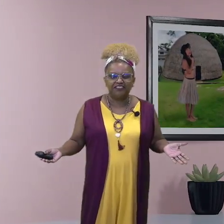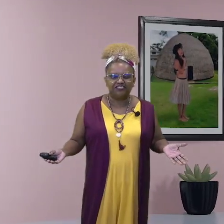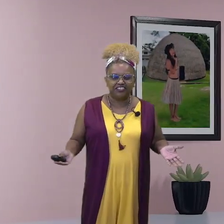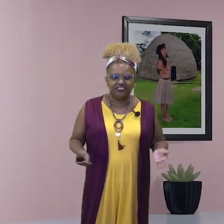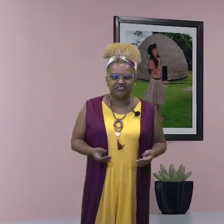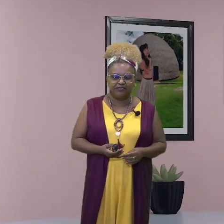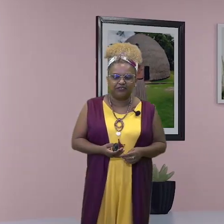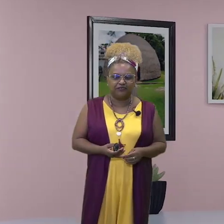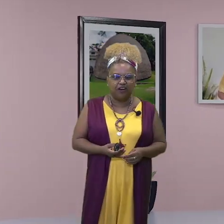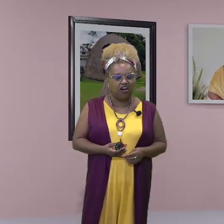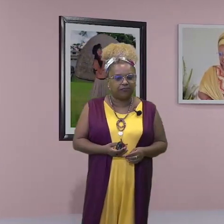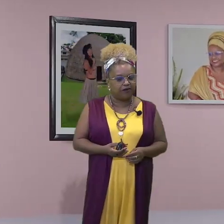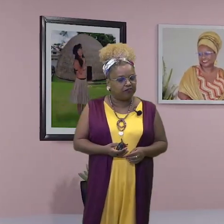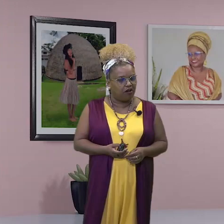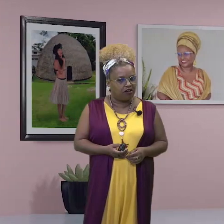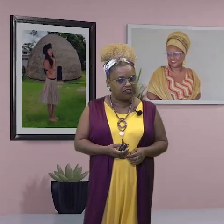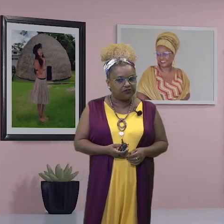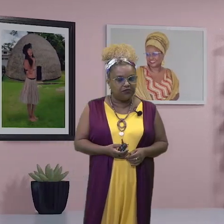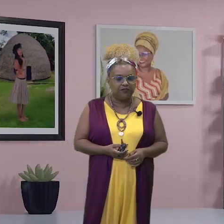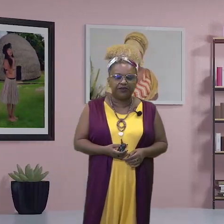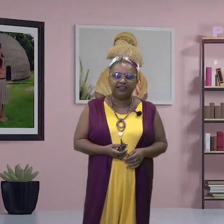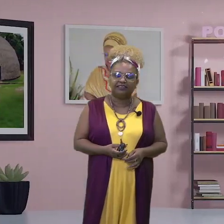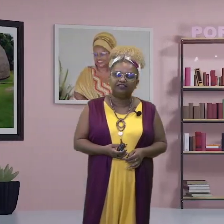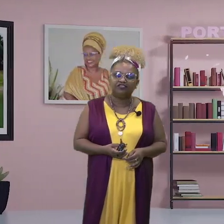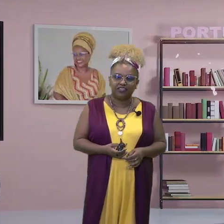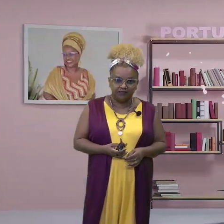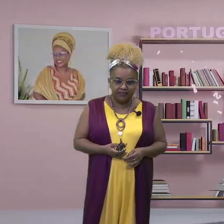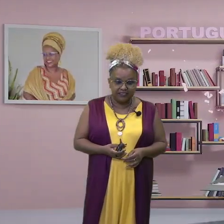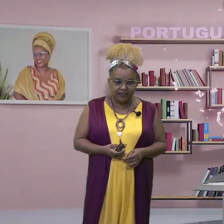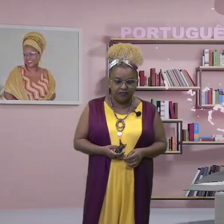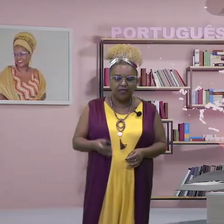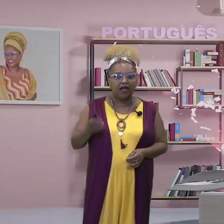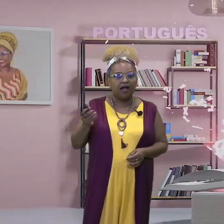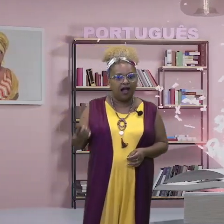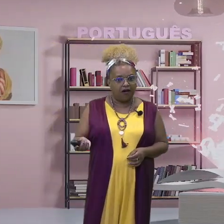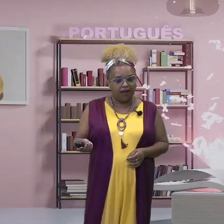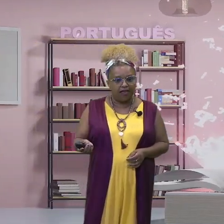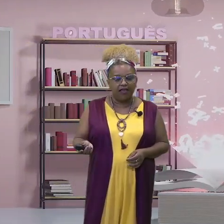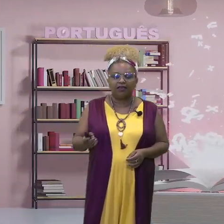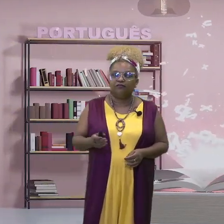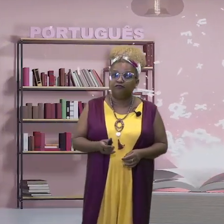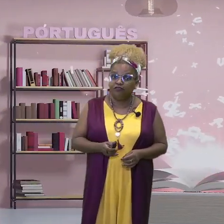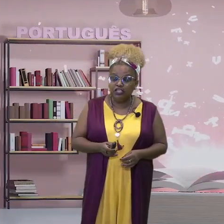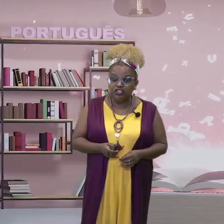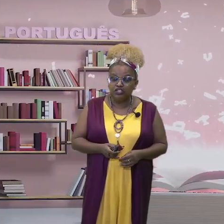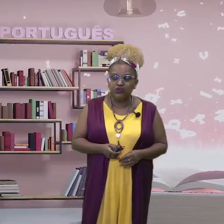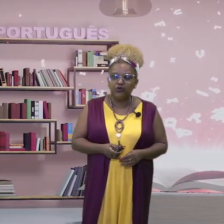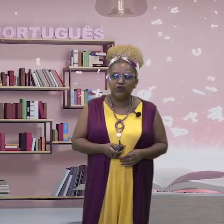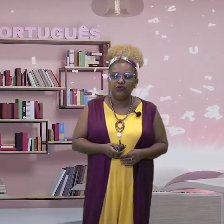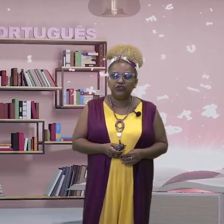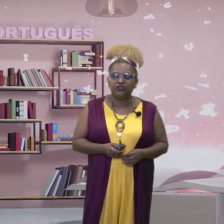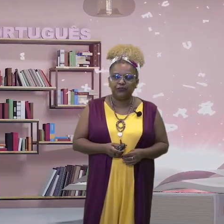Olá, amadinhos! Estamos de volta para o nosso momento de revisão. Aula